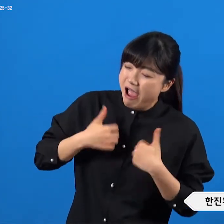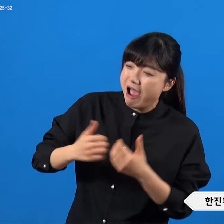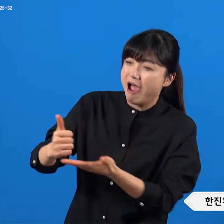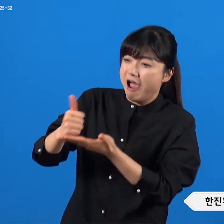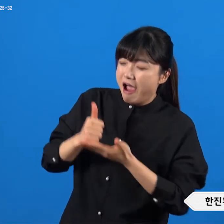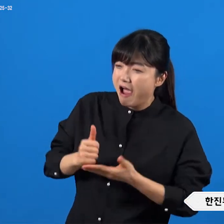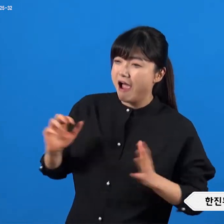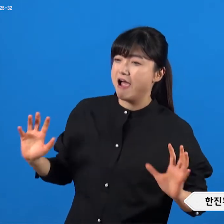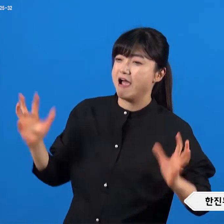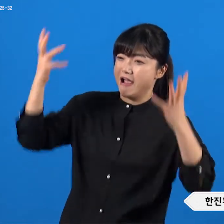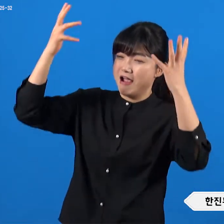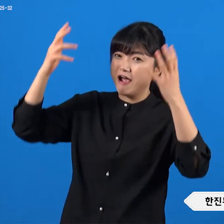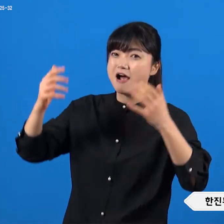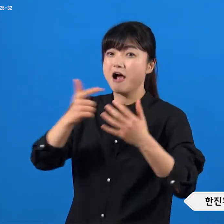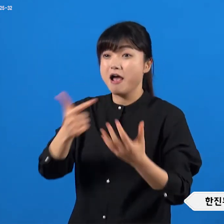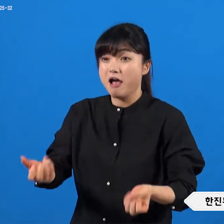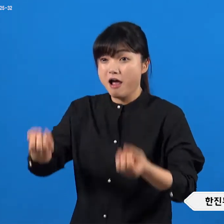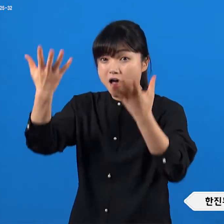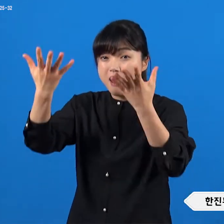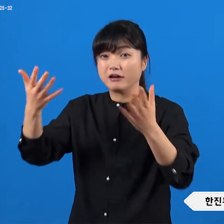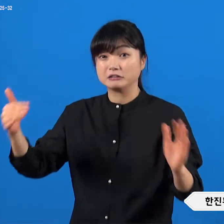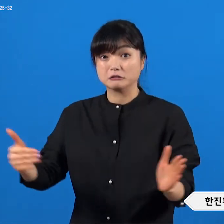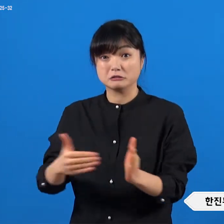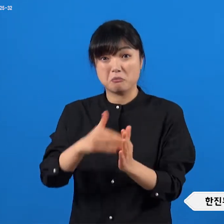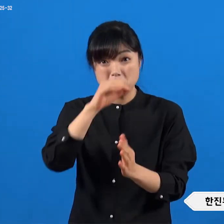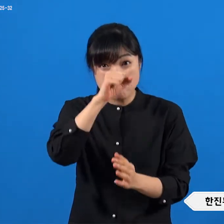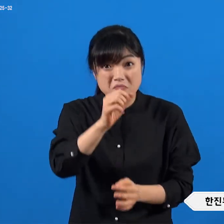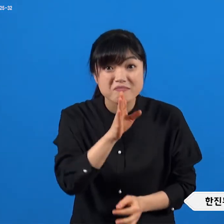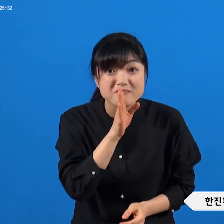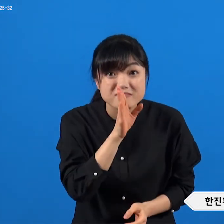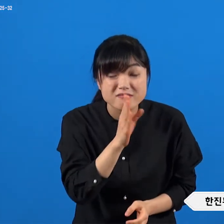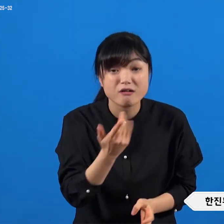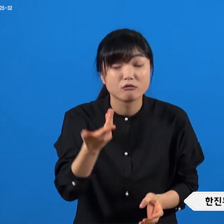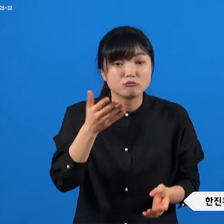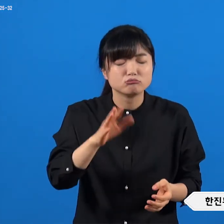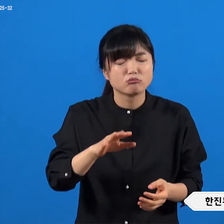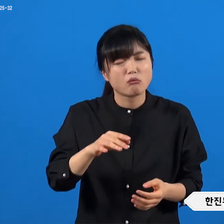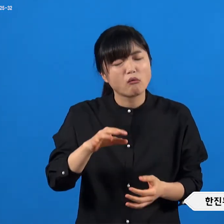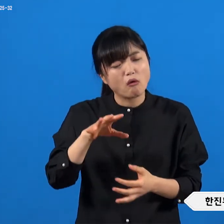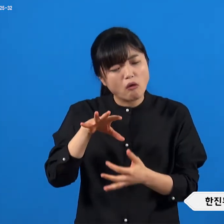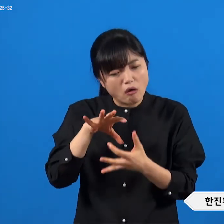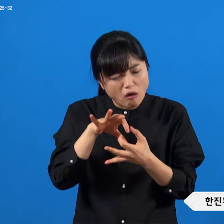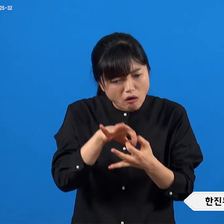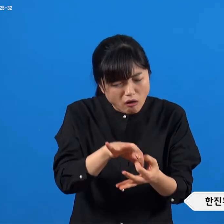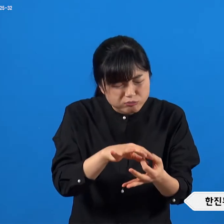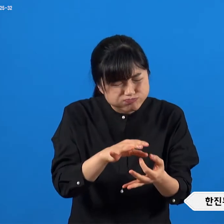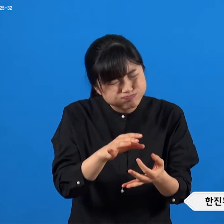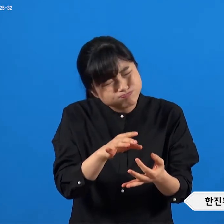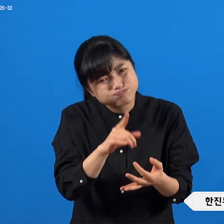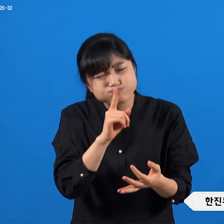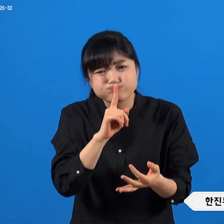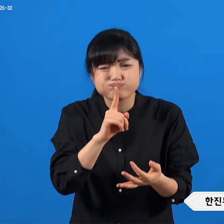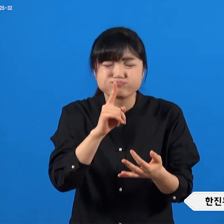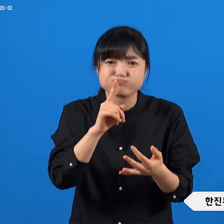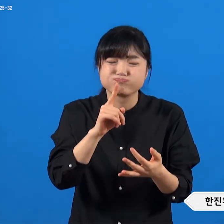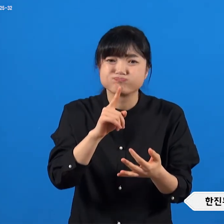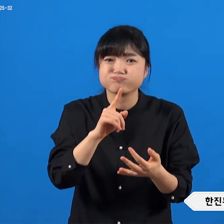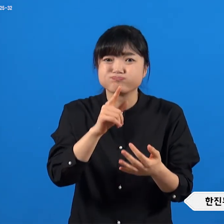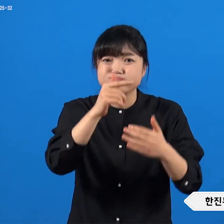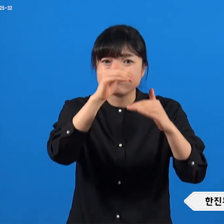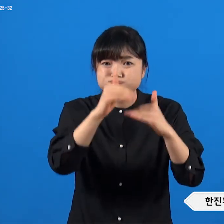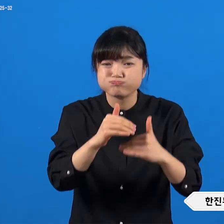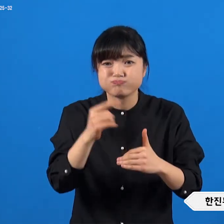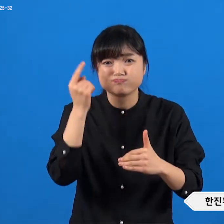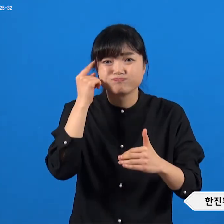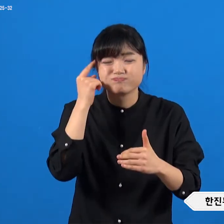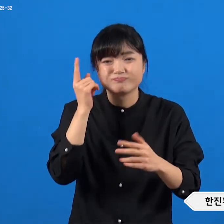그렇게 해피엔딩으로 끝나면 깔끔하고 좋지 않습니까? 왜 사족과 같은 이 부분이